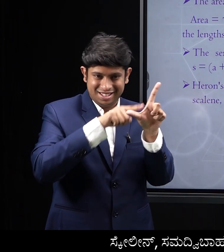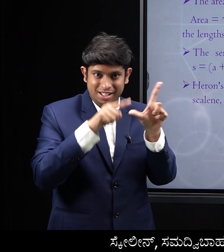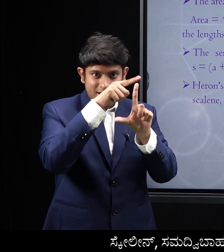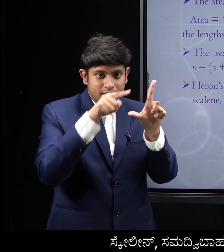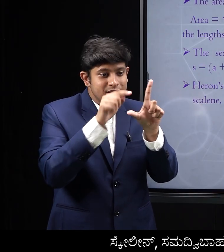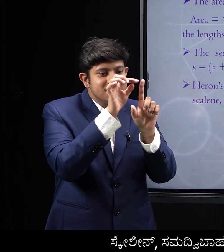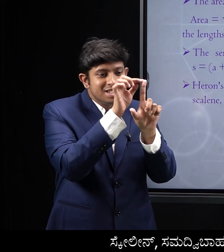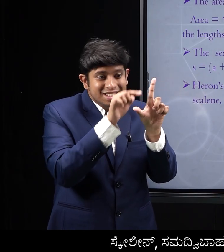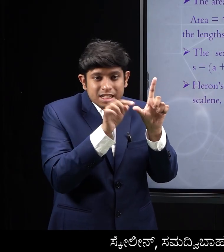ಸ್ಕೇಲಿನ್